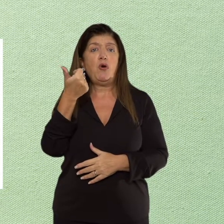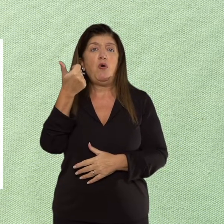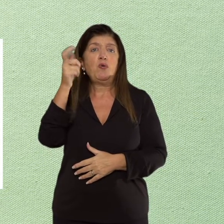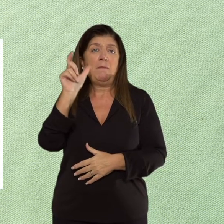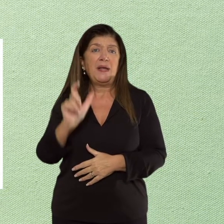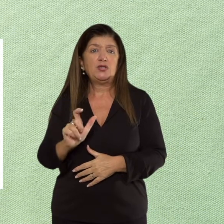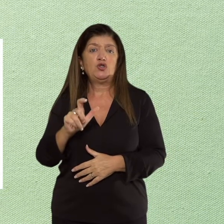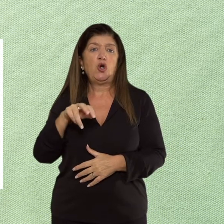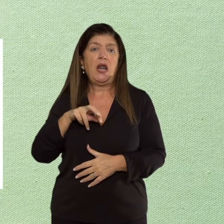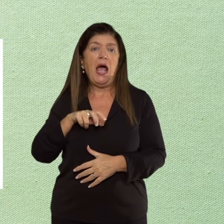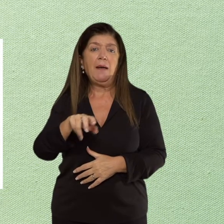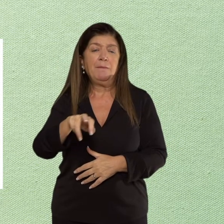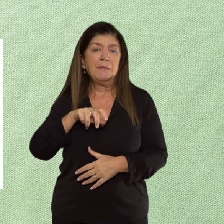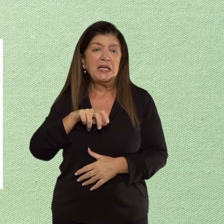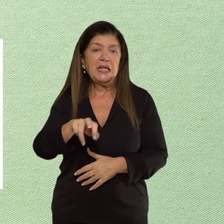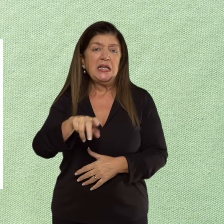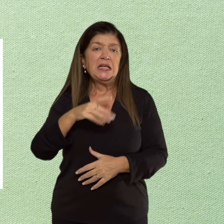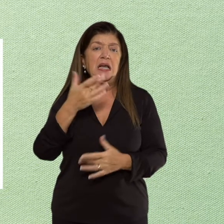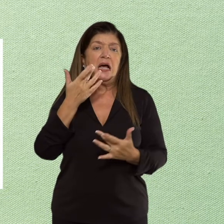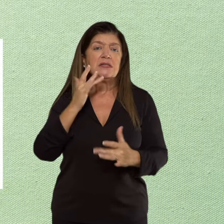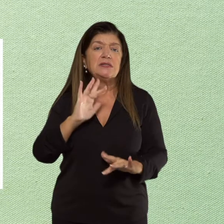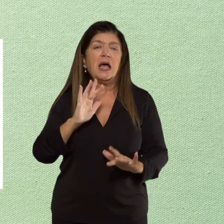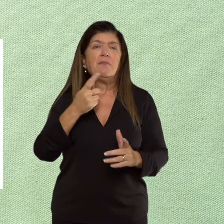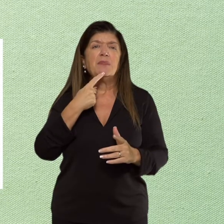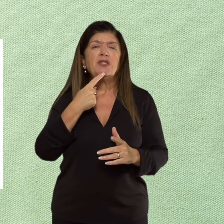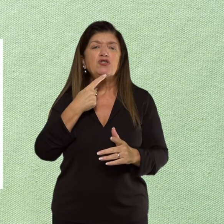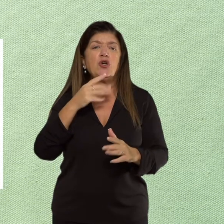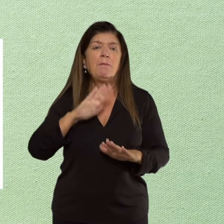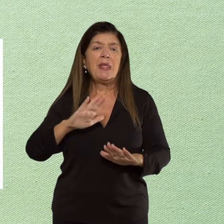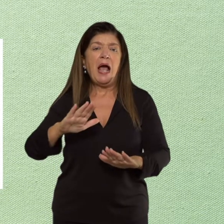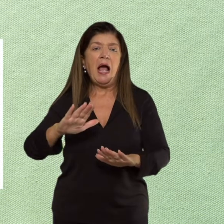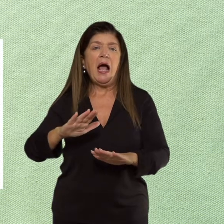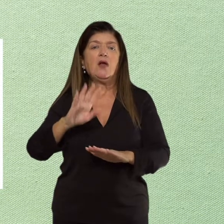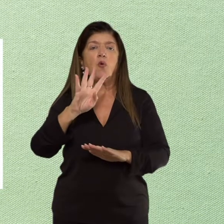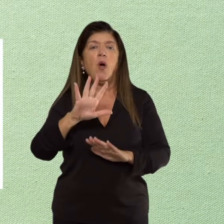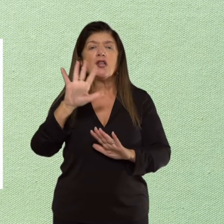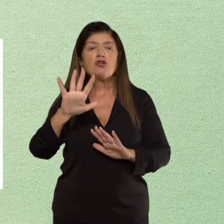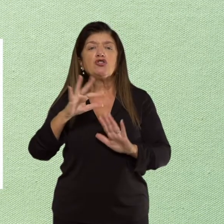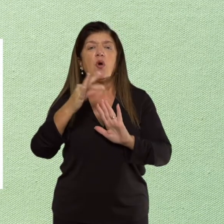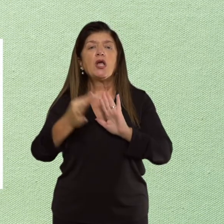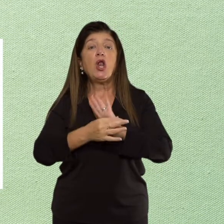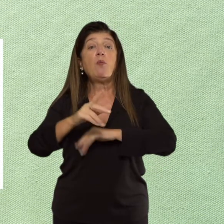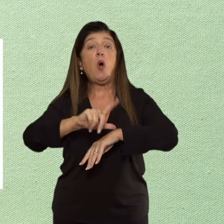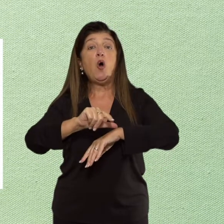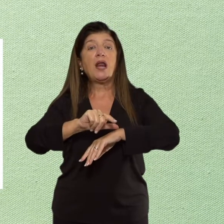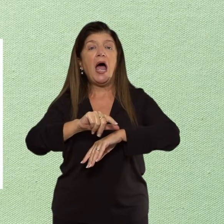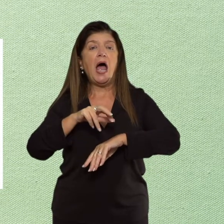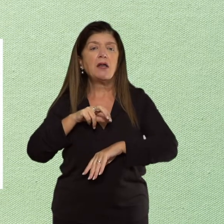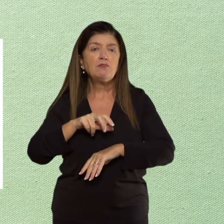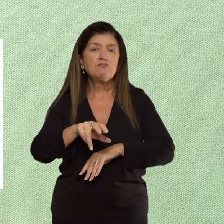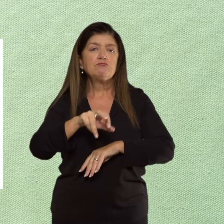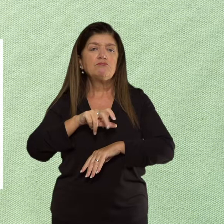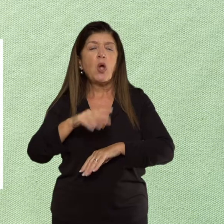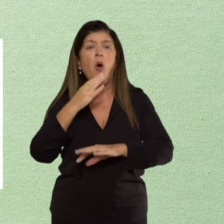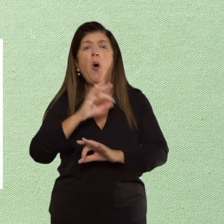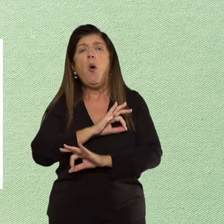che cammina semplicemente a piedi, che ha una velocità più o meno di 4-5 km orari, come può essere anche una